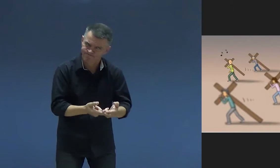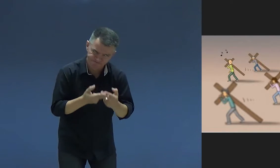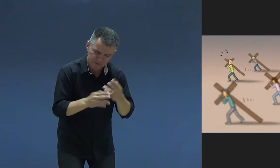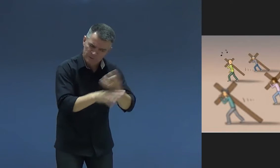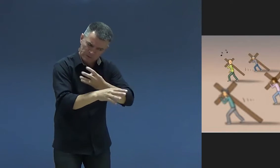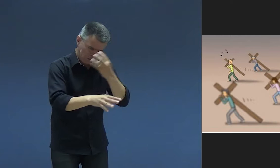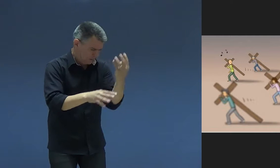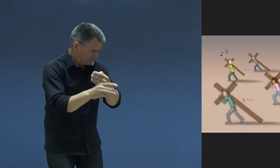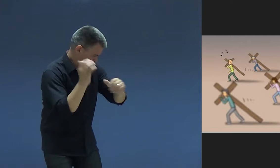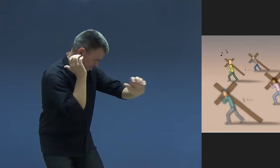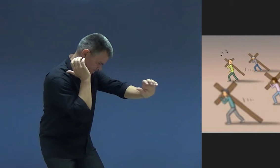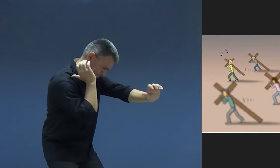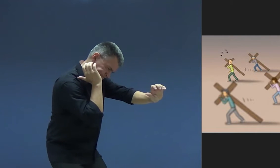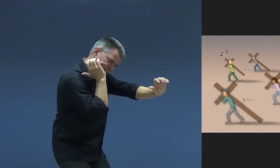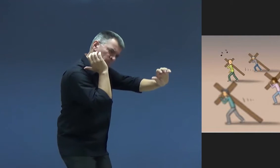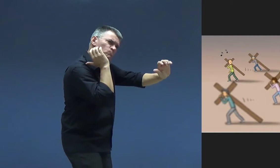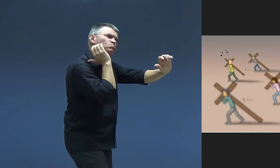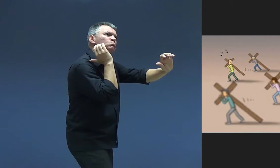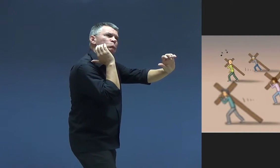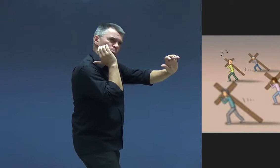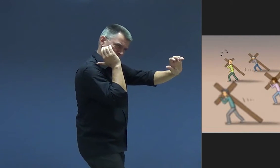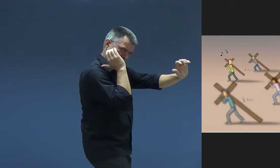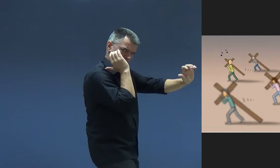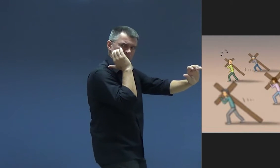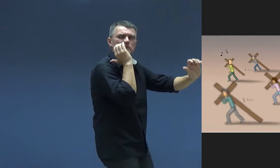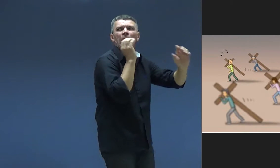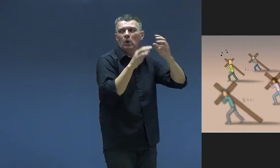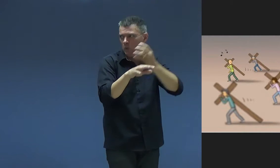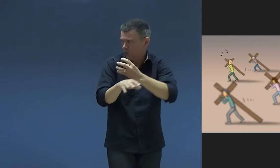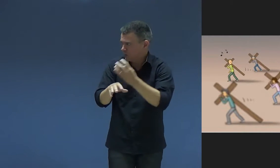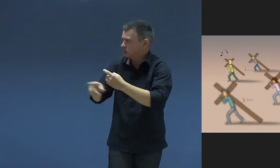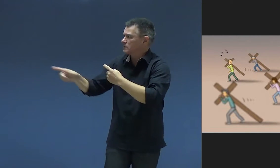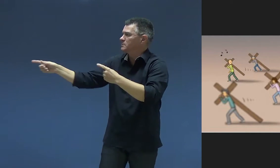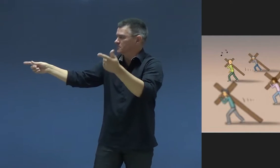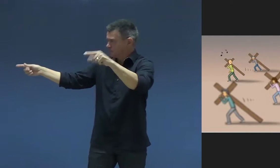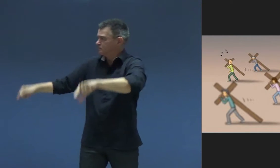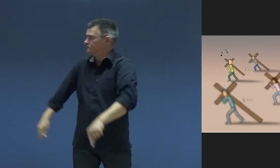E todo mundo ali, aguentando, suportando a cruz, né?